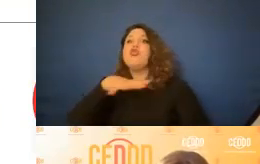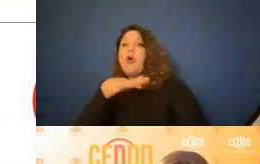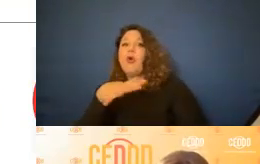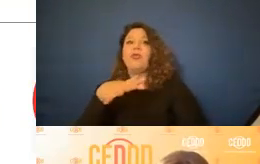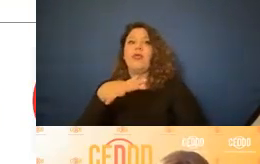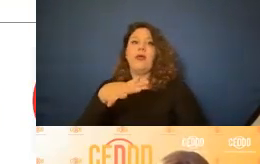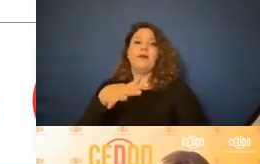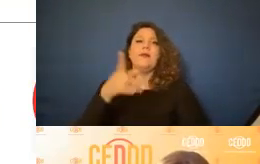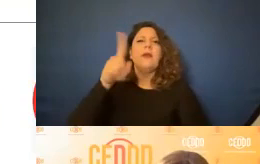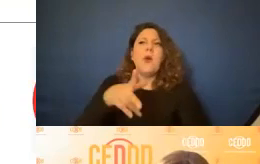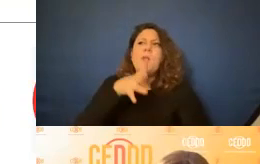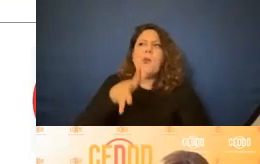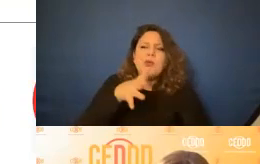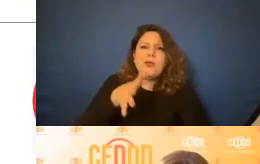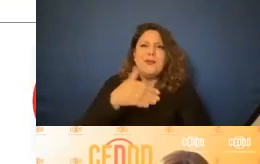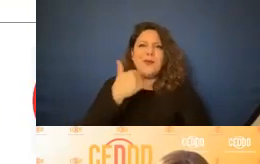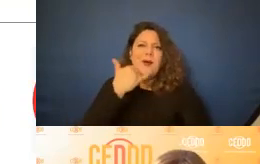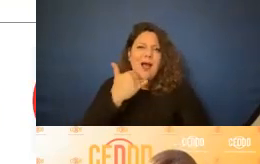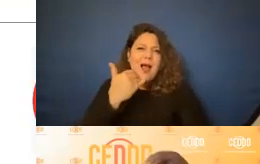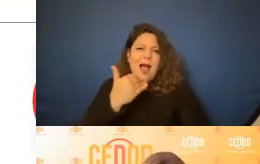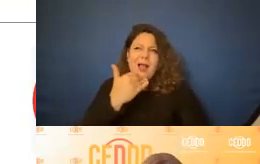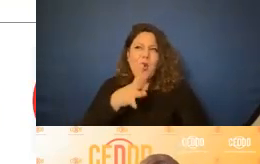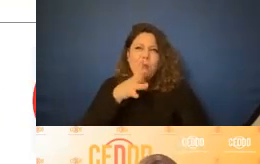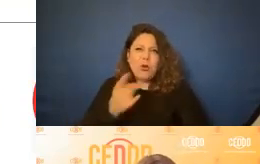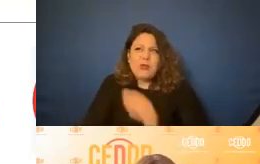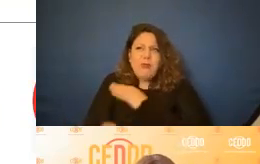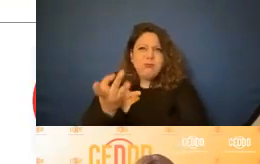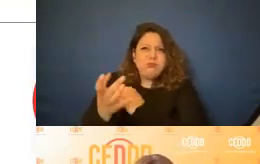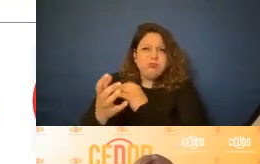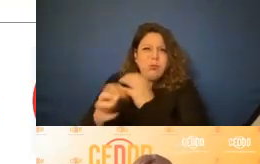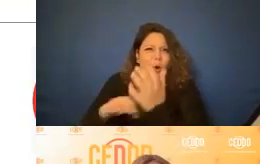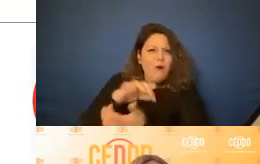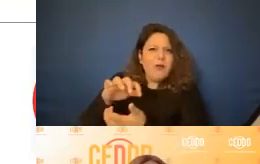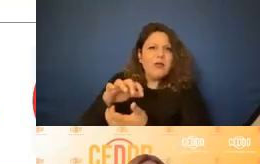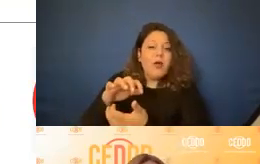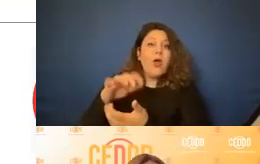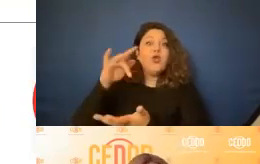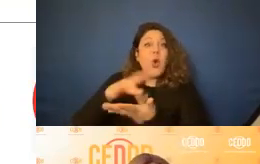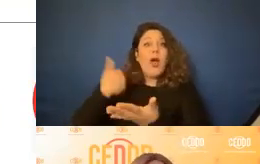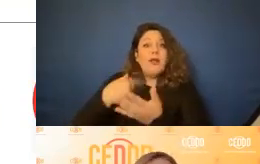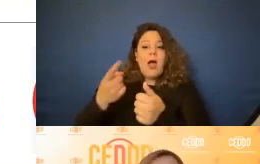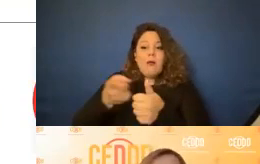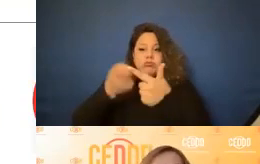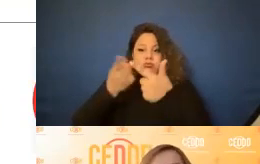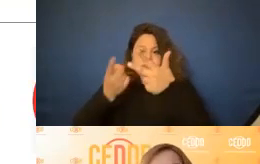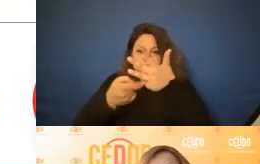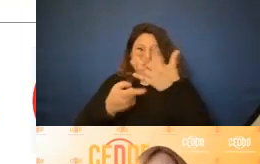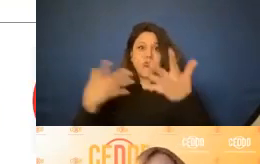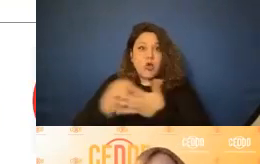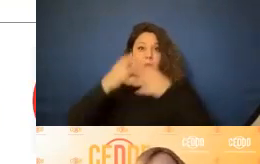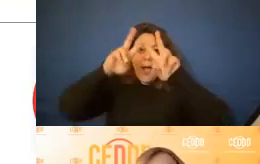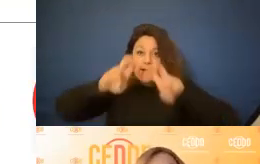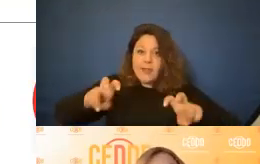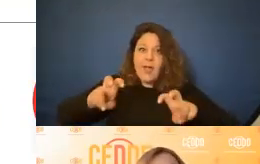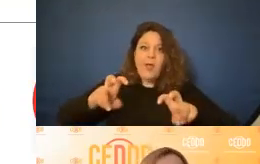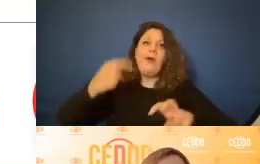algún motivo o explicación por el que esté sucediendo esto, y una vez esté todo analizado vamos a determinar si se trata de una